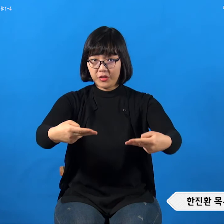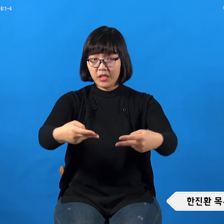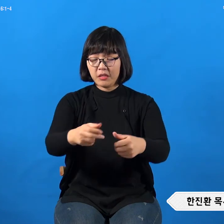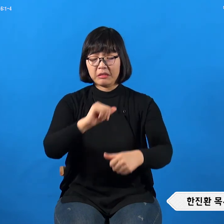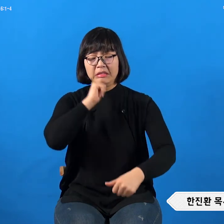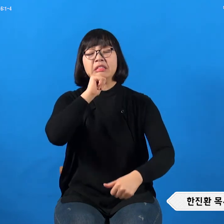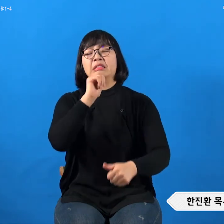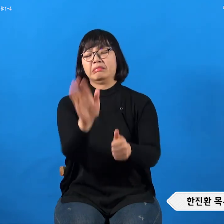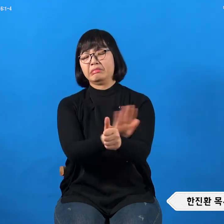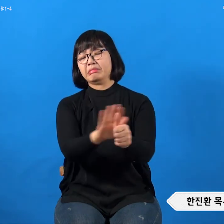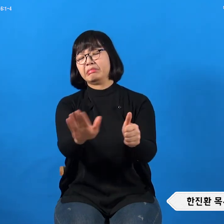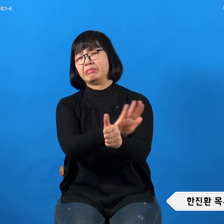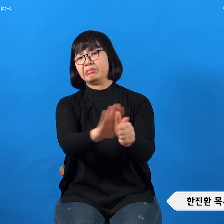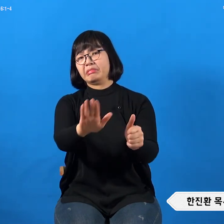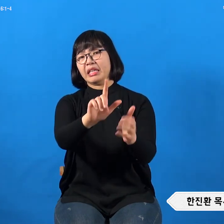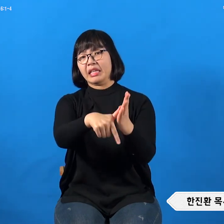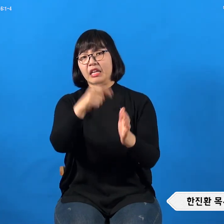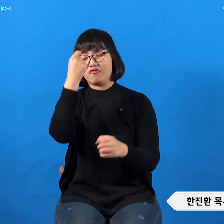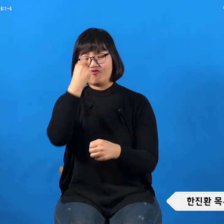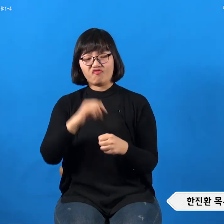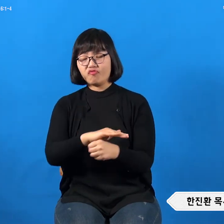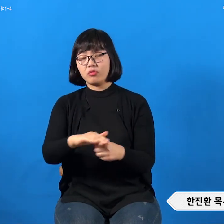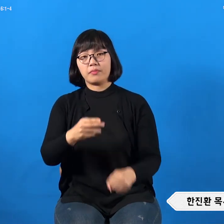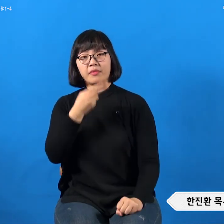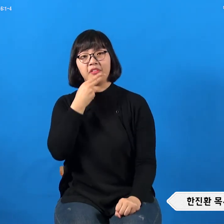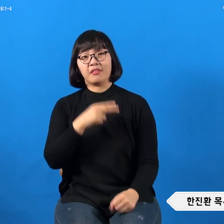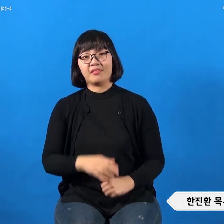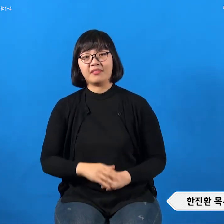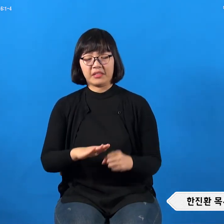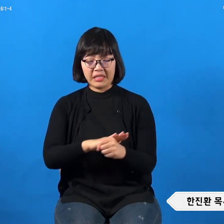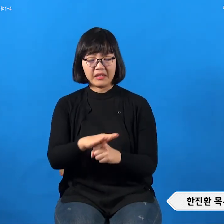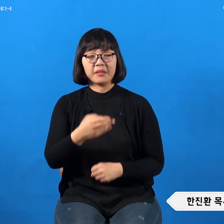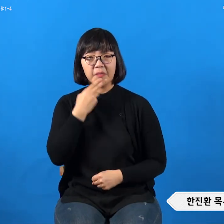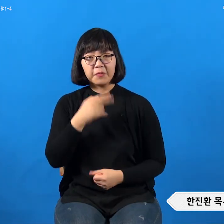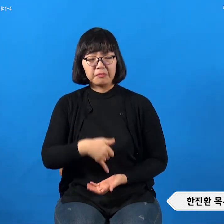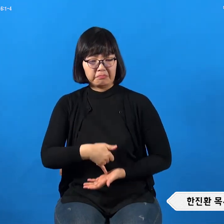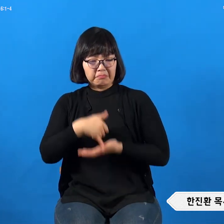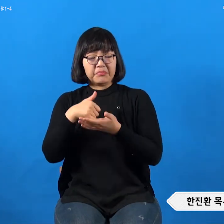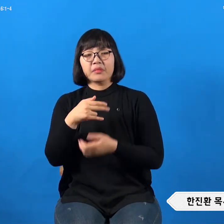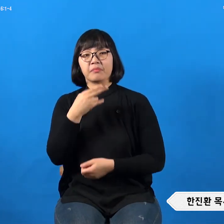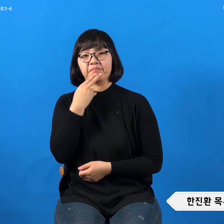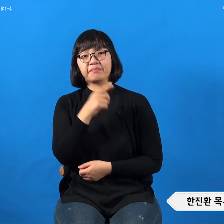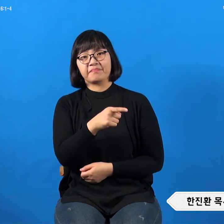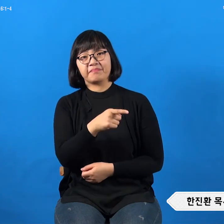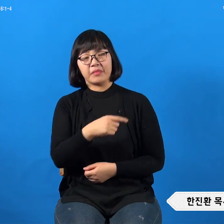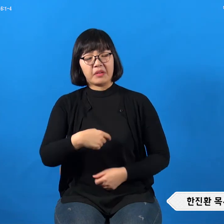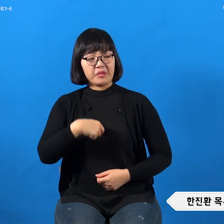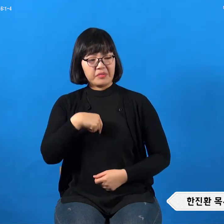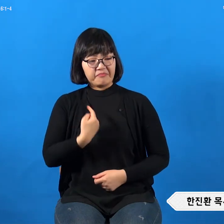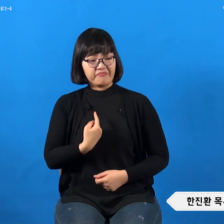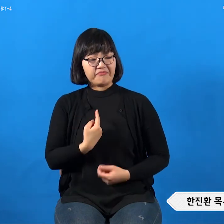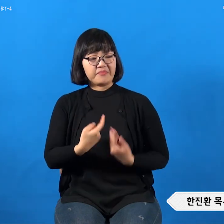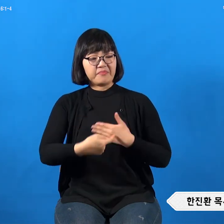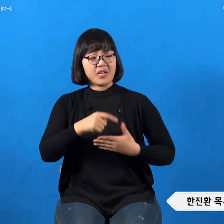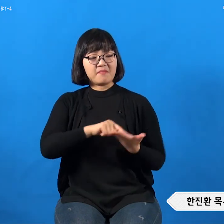그의 태도에서 조카의 마음과 인격과 댐댐이와 본심이 그대로 다 드러나 버린